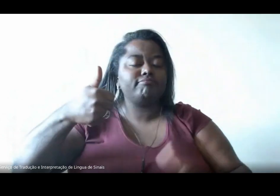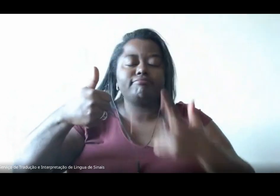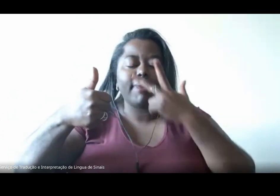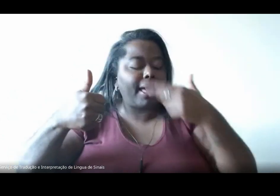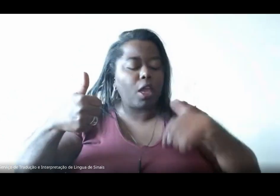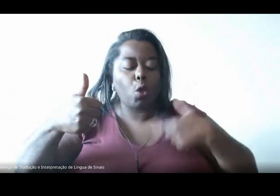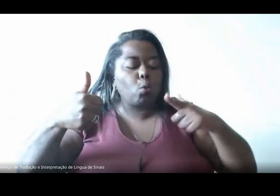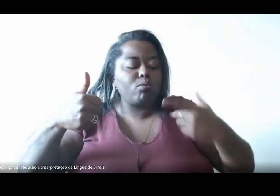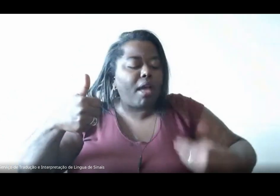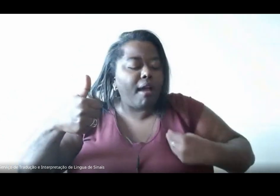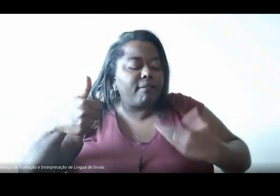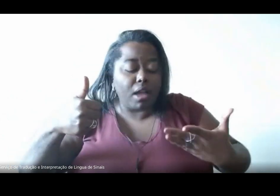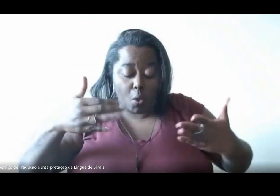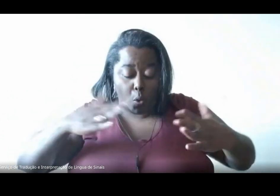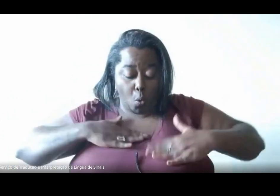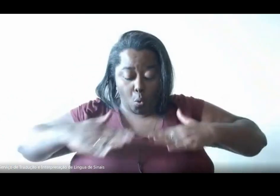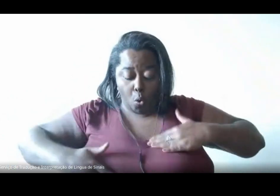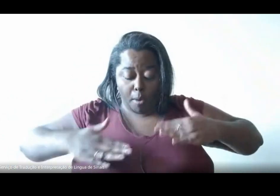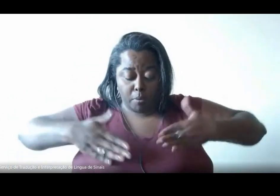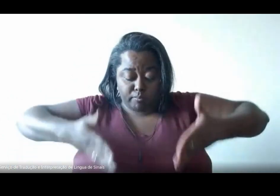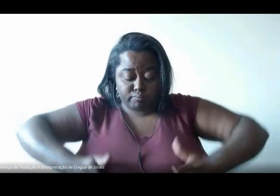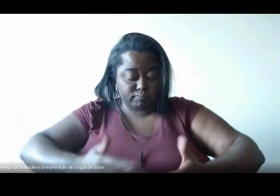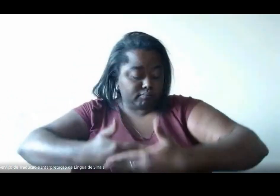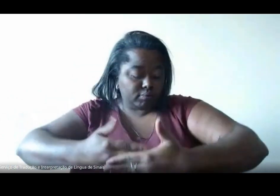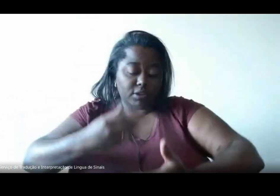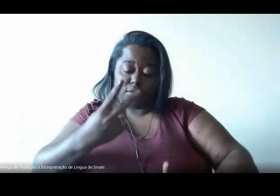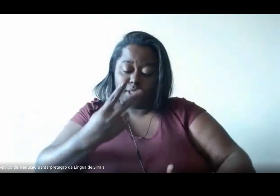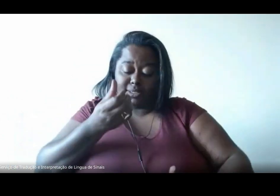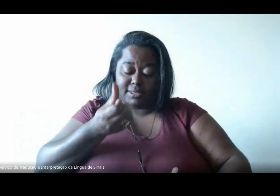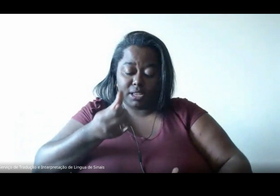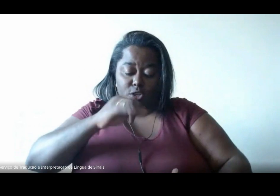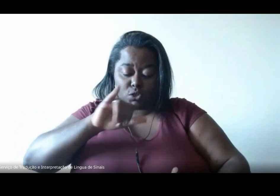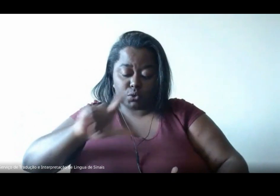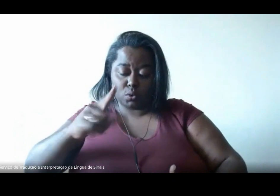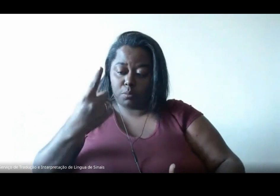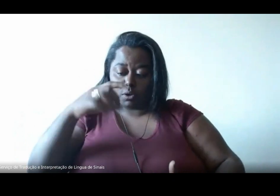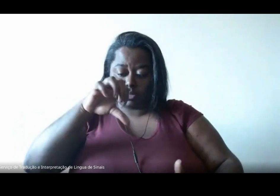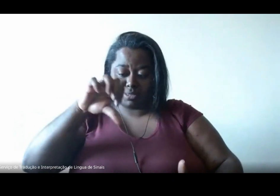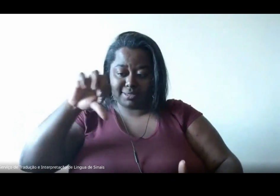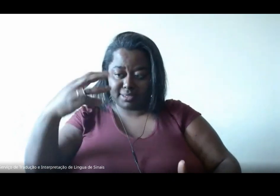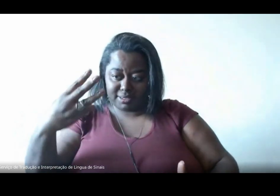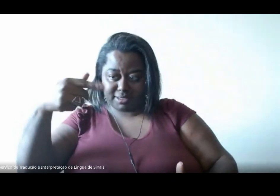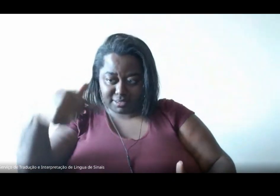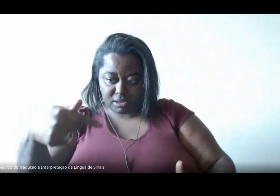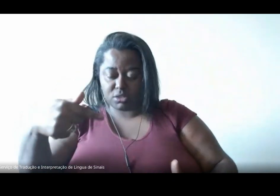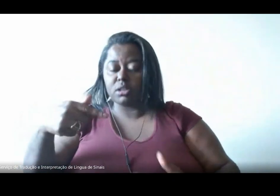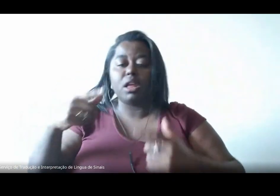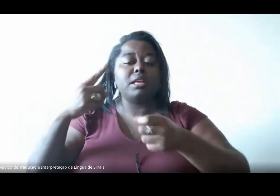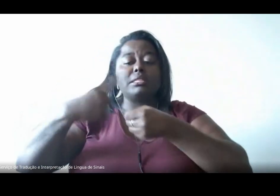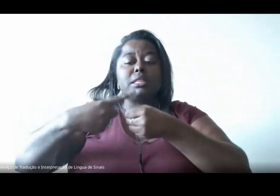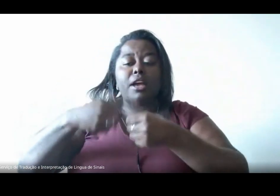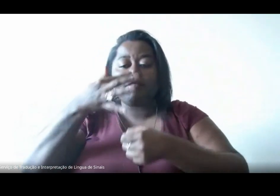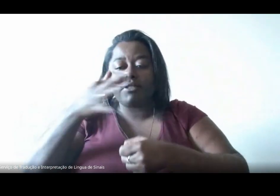eu não estava. Meu corpo veio ao mundo no dia 26 de julho de 1937, em Bordeaux.